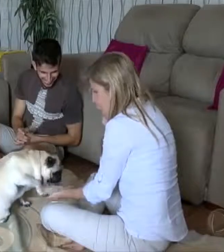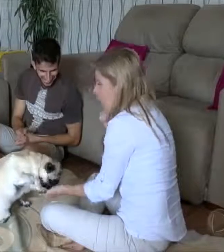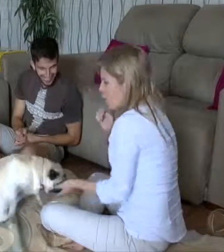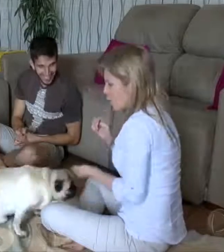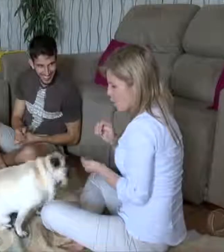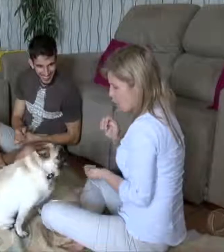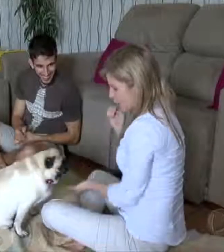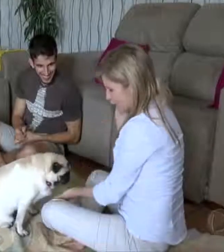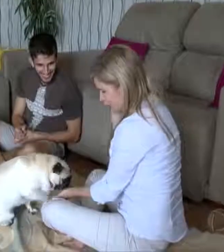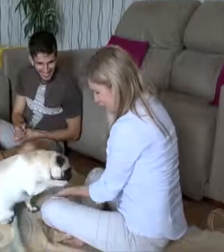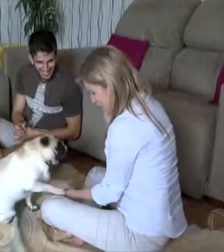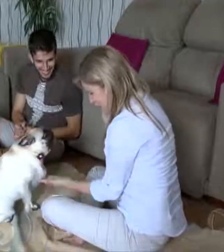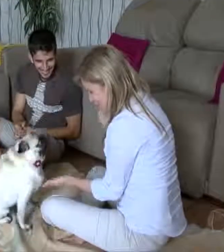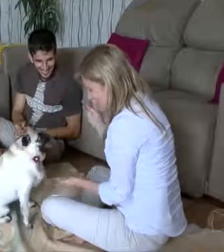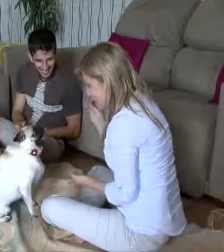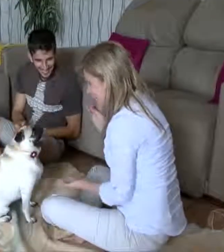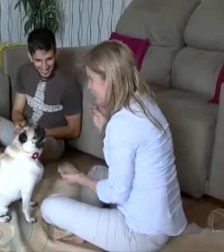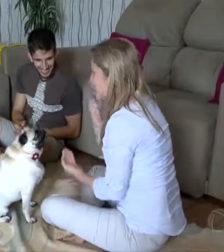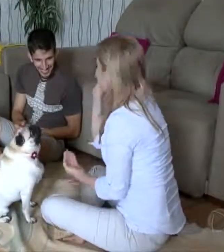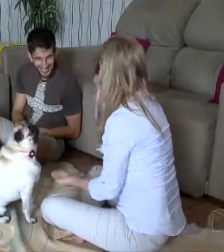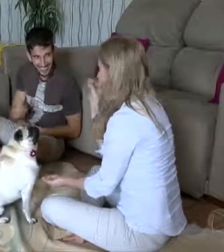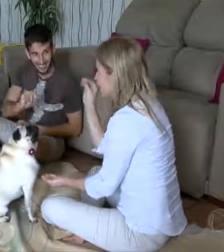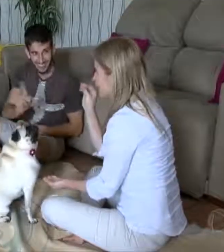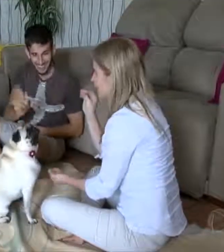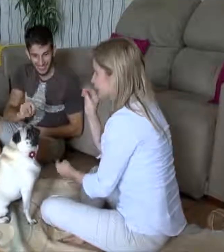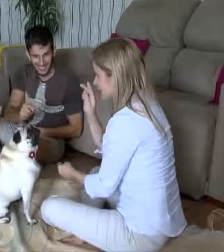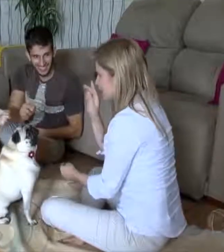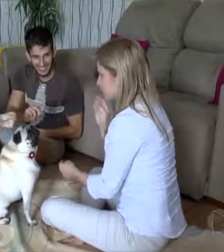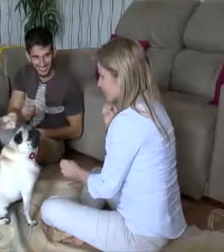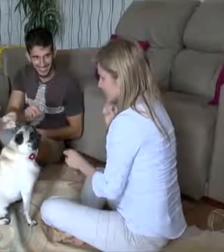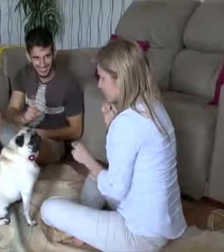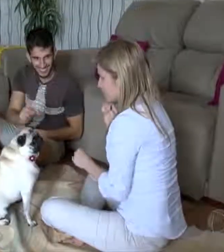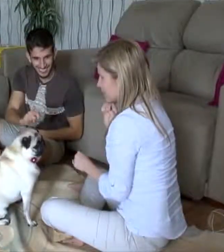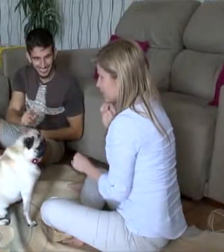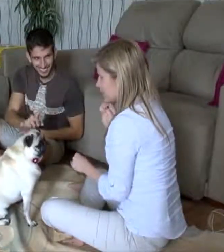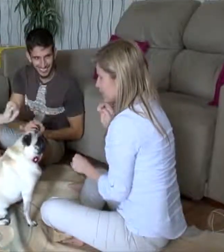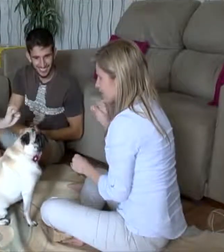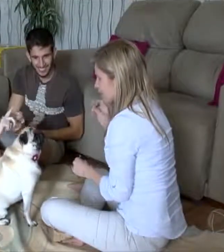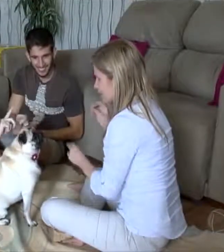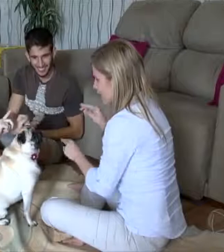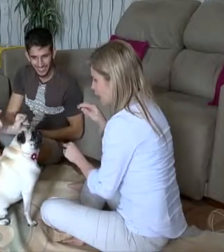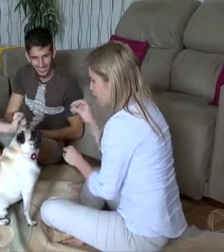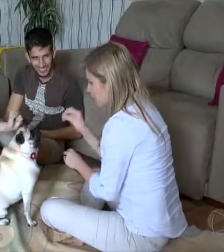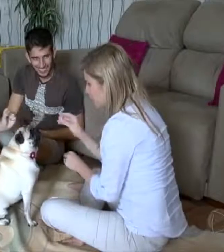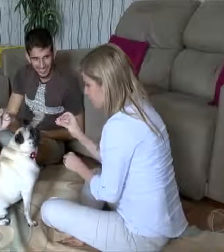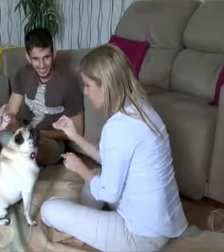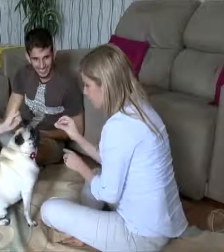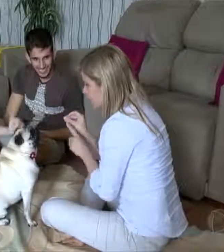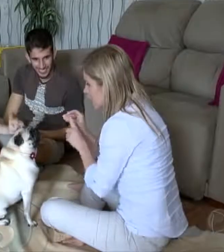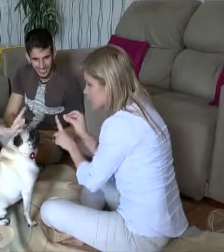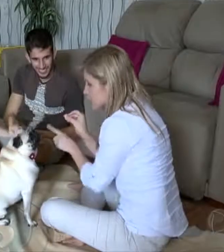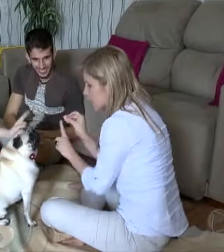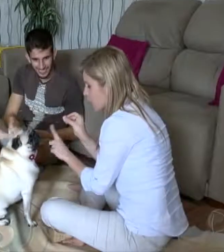Ai, que coisa mais querida. Agora eu dou? Ainda não. Tu põe perto dela e fala que não. Não.